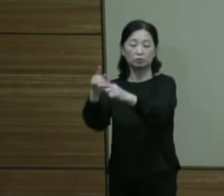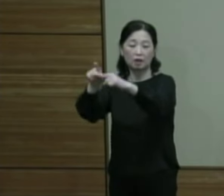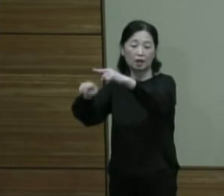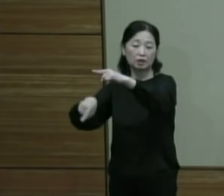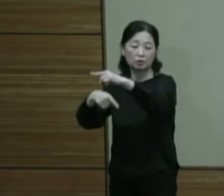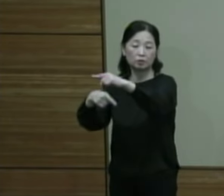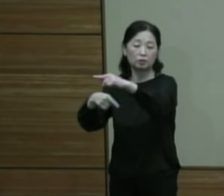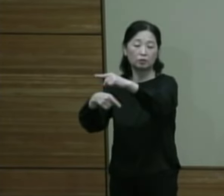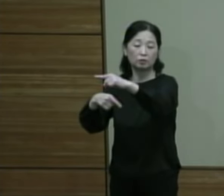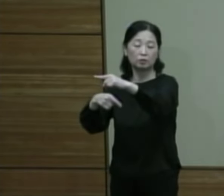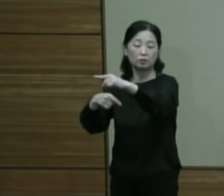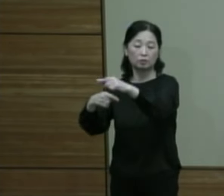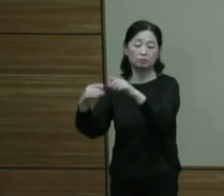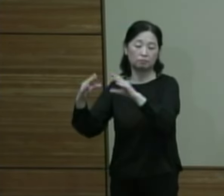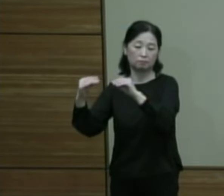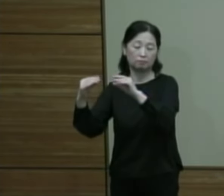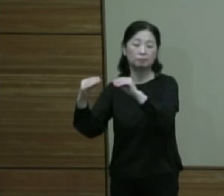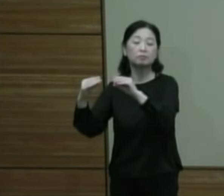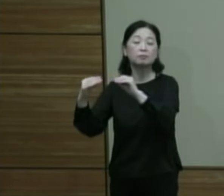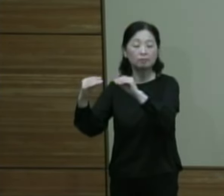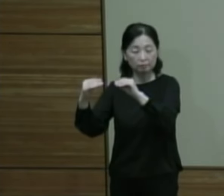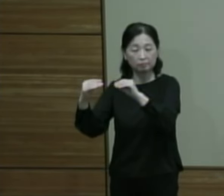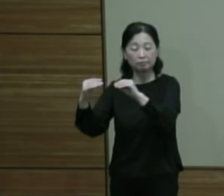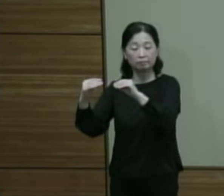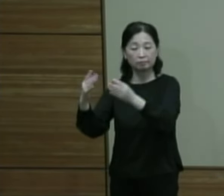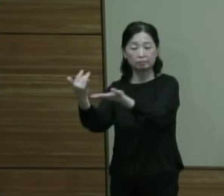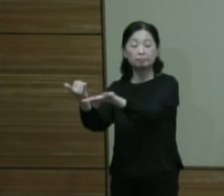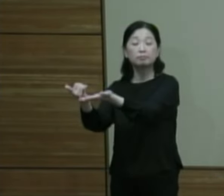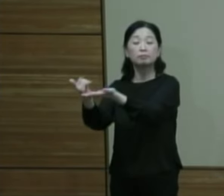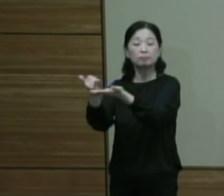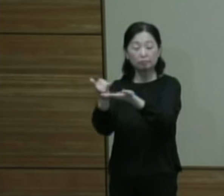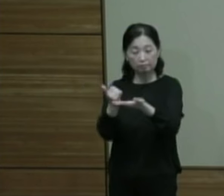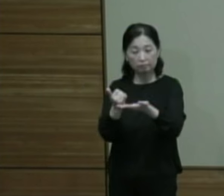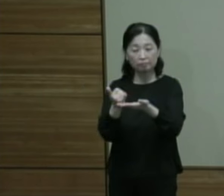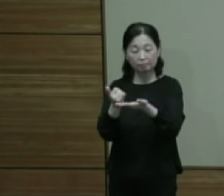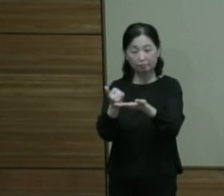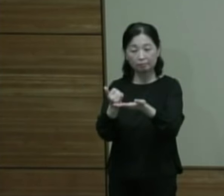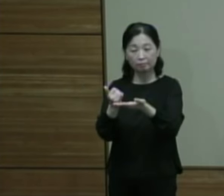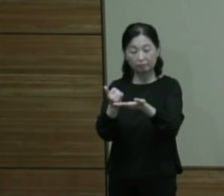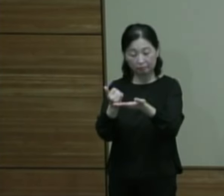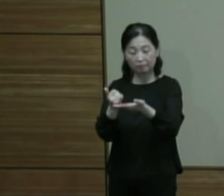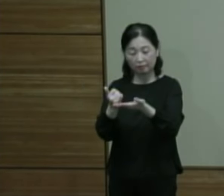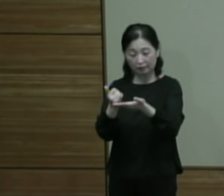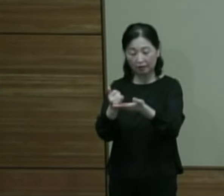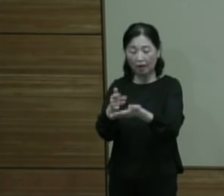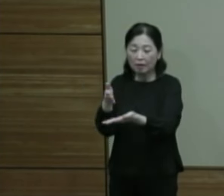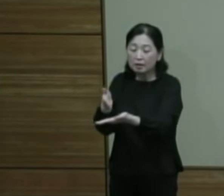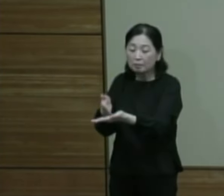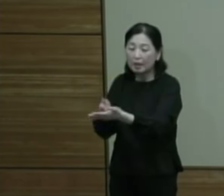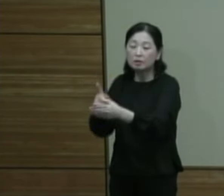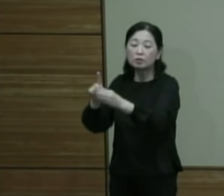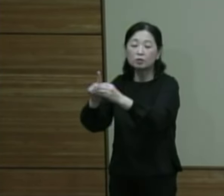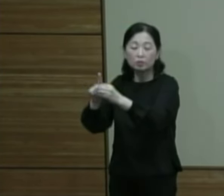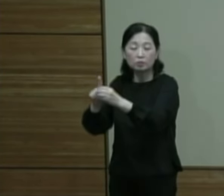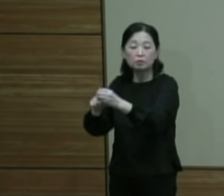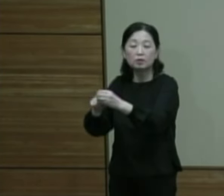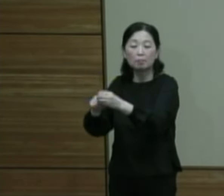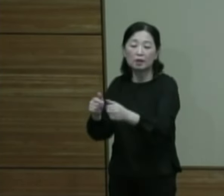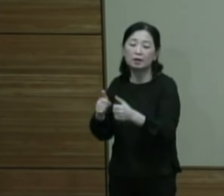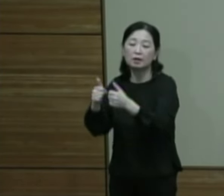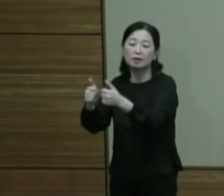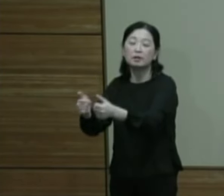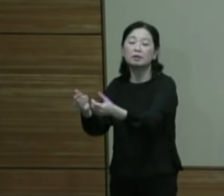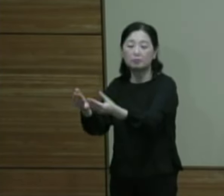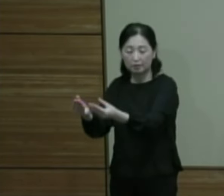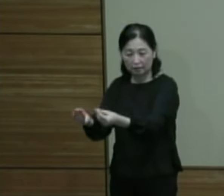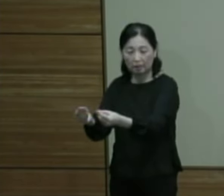秋篠宮皇嗣同妃両殿下に全体のレクチャーに東京に行ってまいりまして、いろいろとご説明をしてまいり